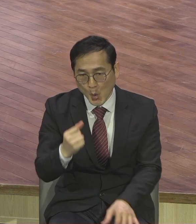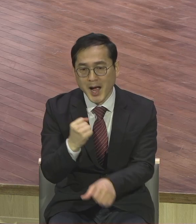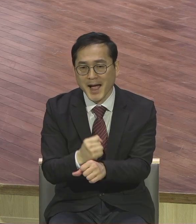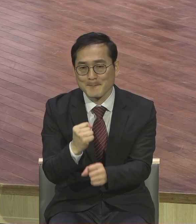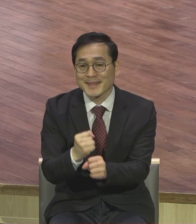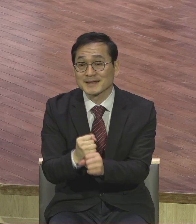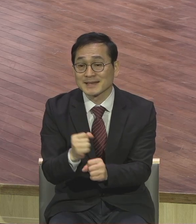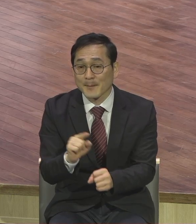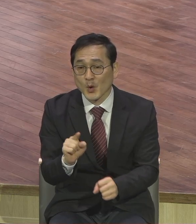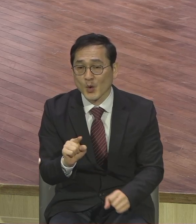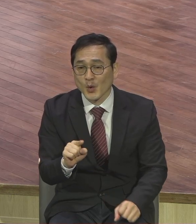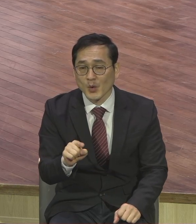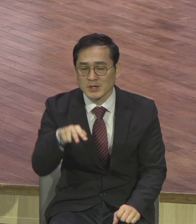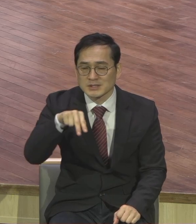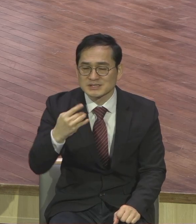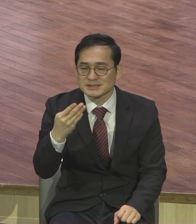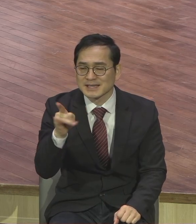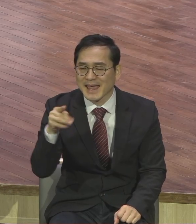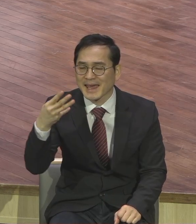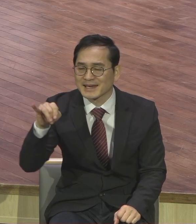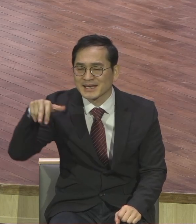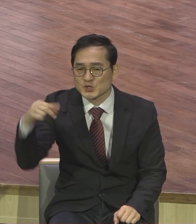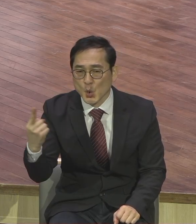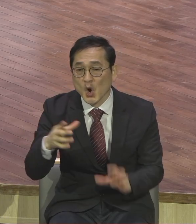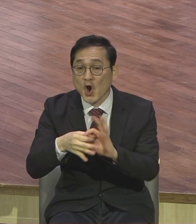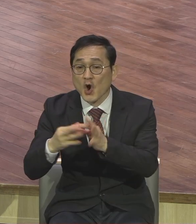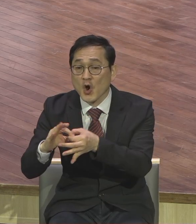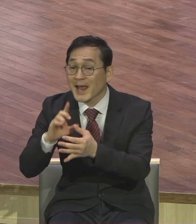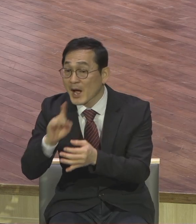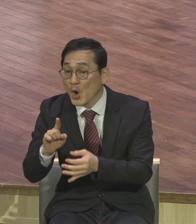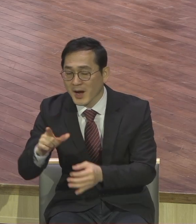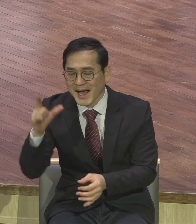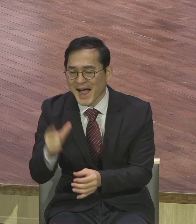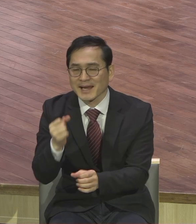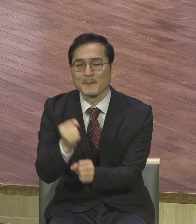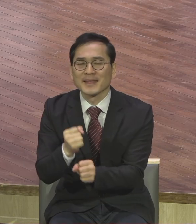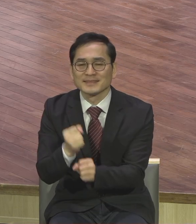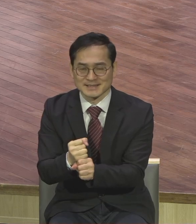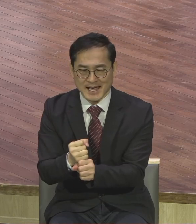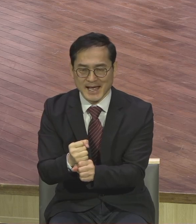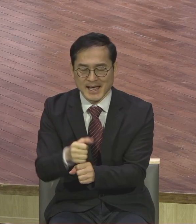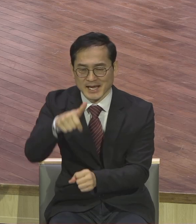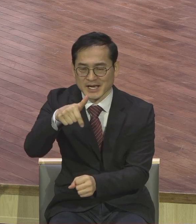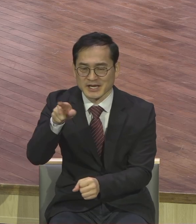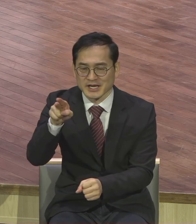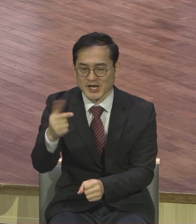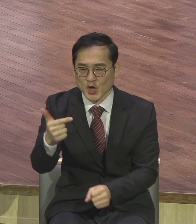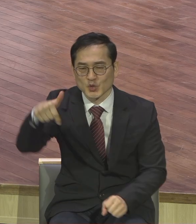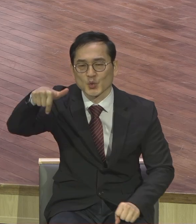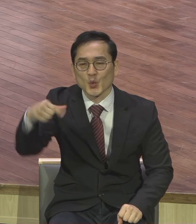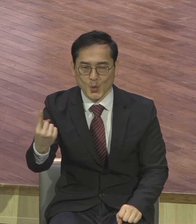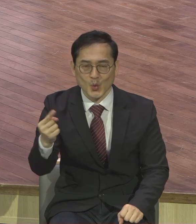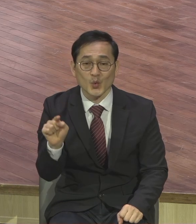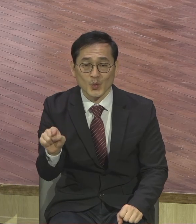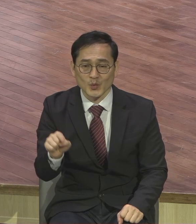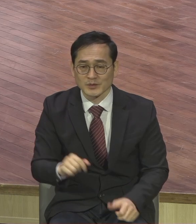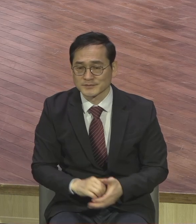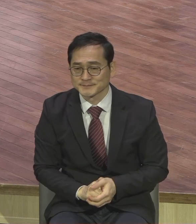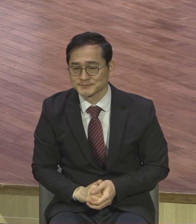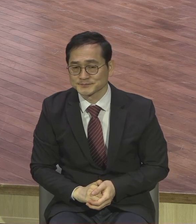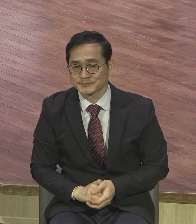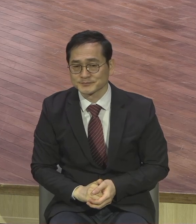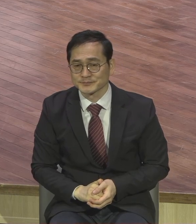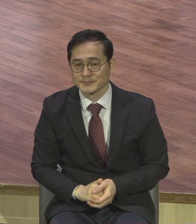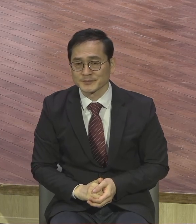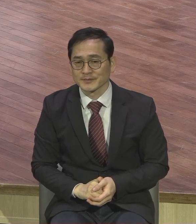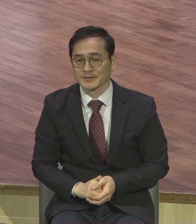말은 강하게 하다, 확실하게 하다 그런 뜻이에요. 이 스테리조는 예수님께서 십자가